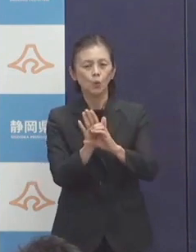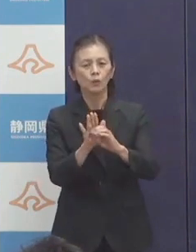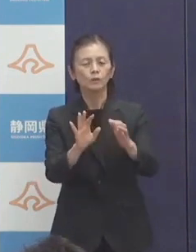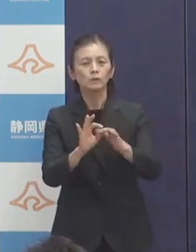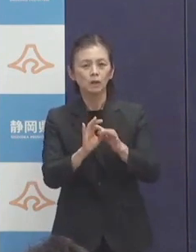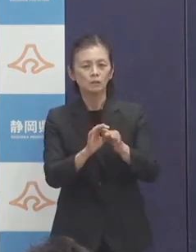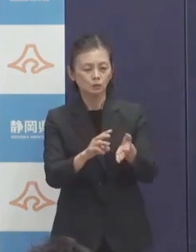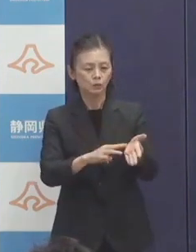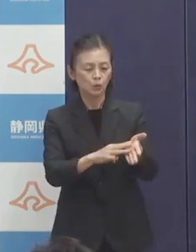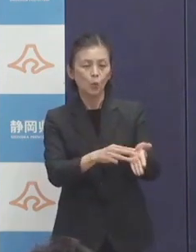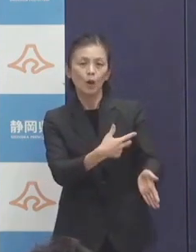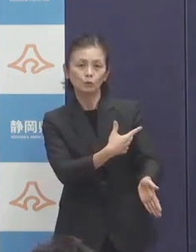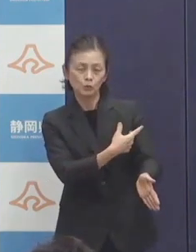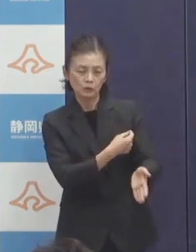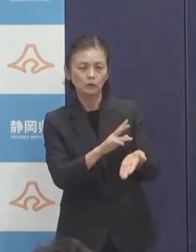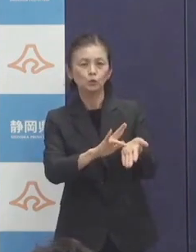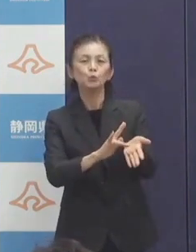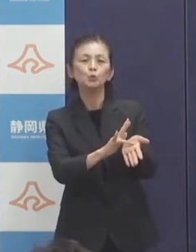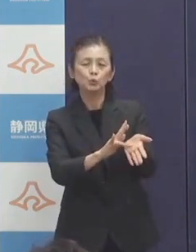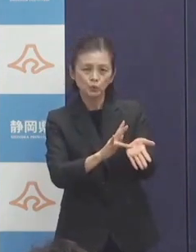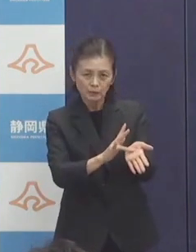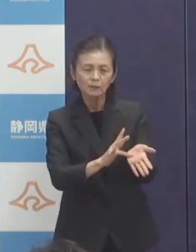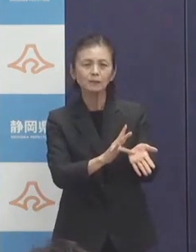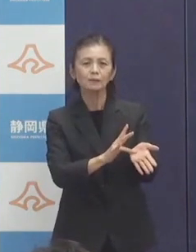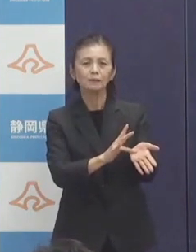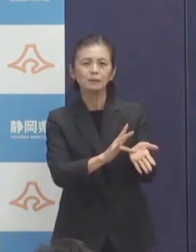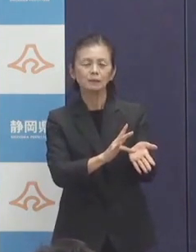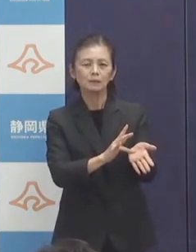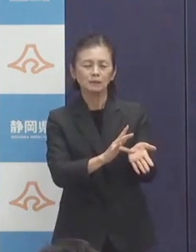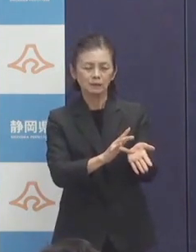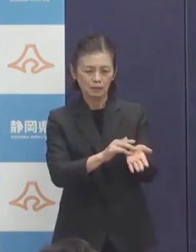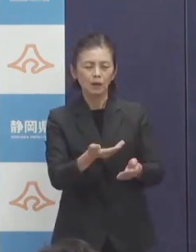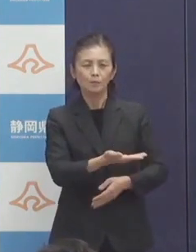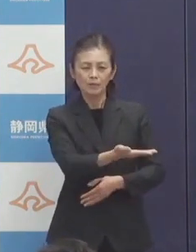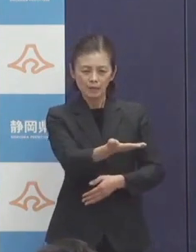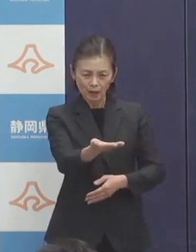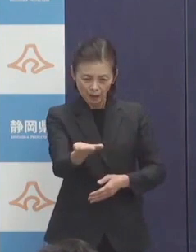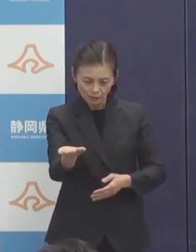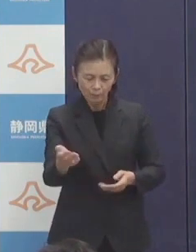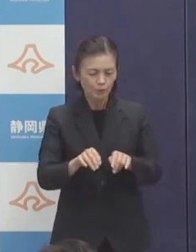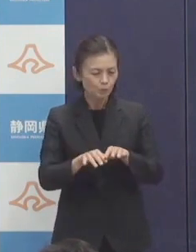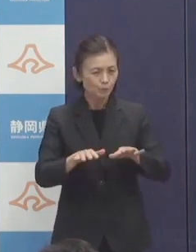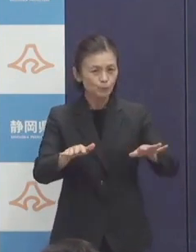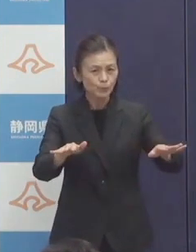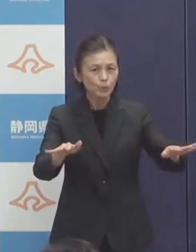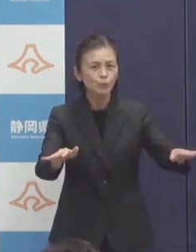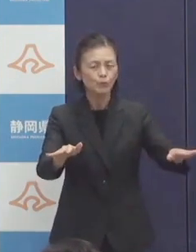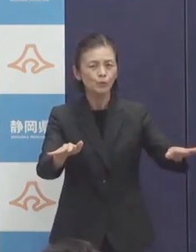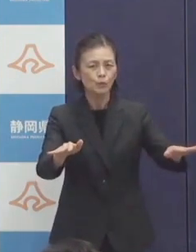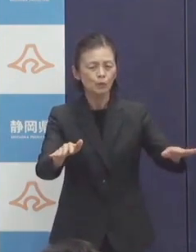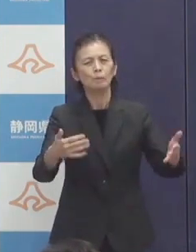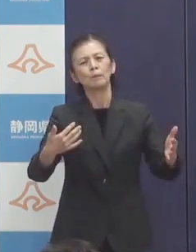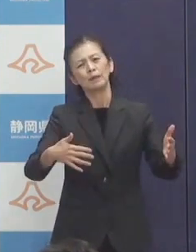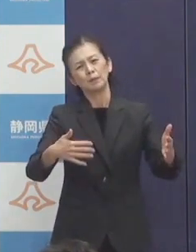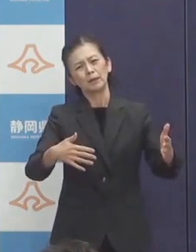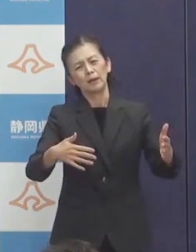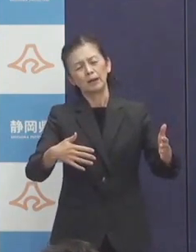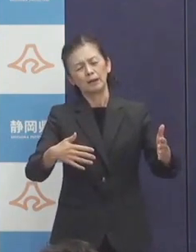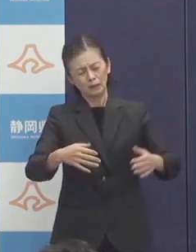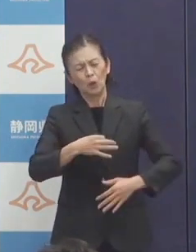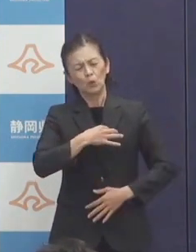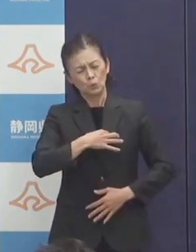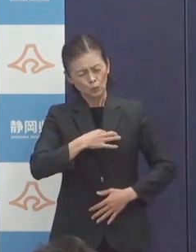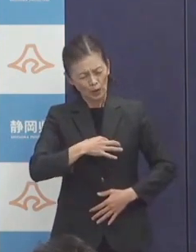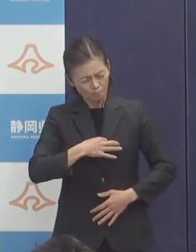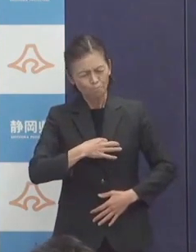ワクチン、また治療薬、これが行き渡るまではどうしてもこの不安は解